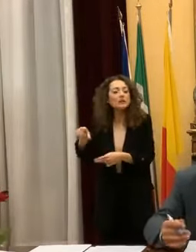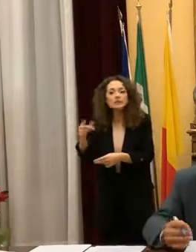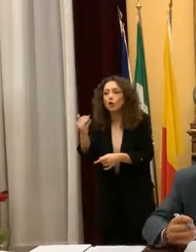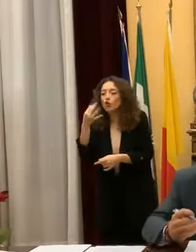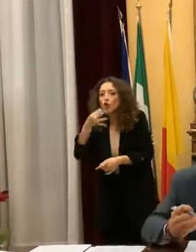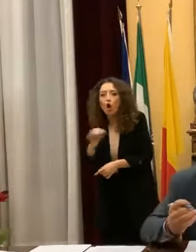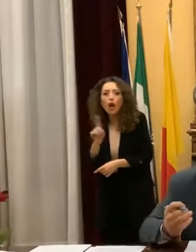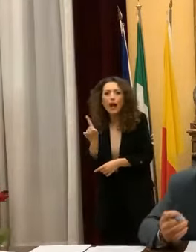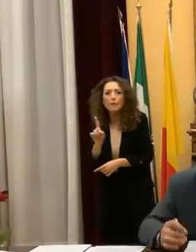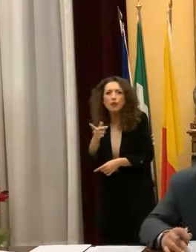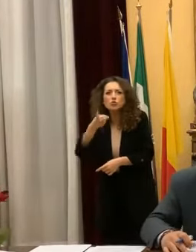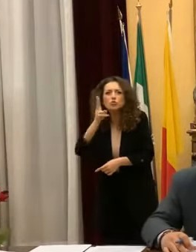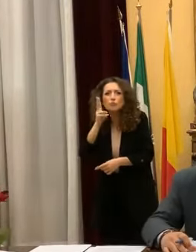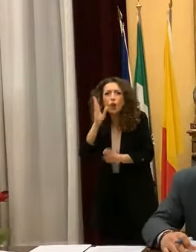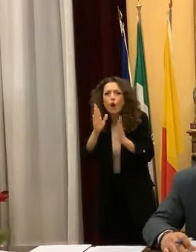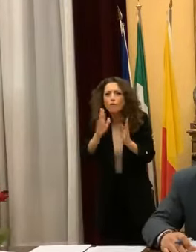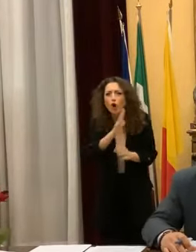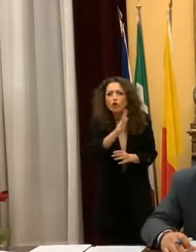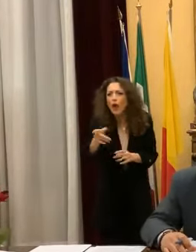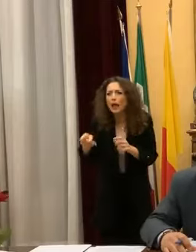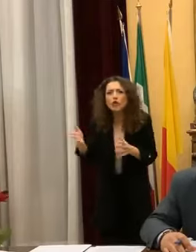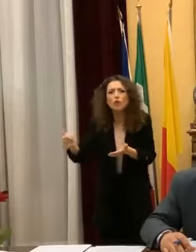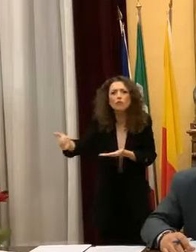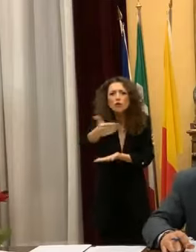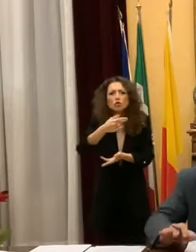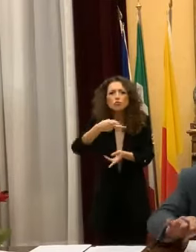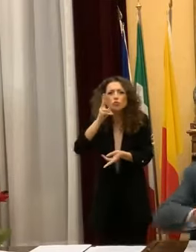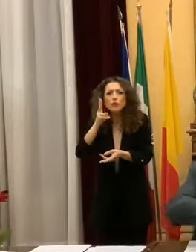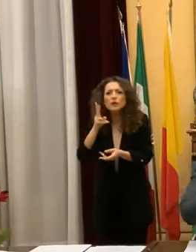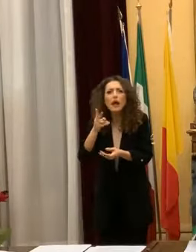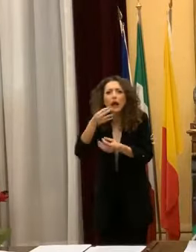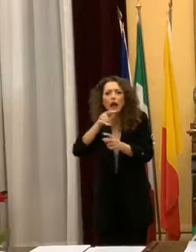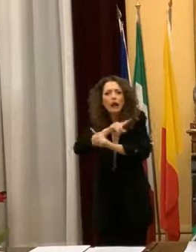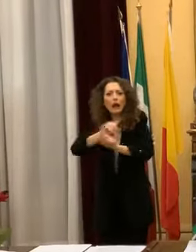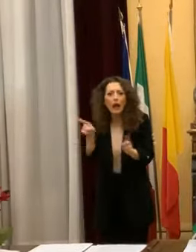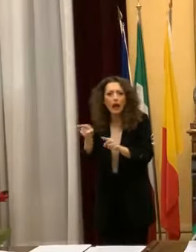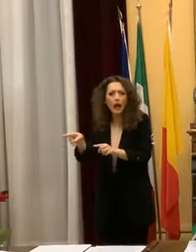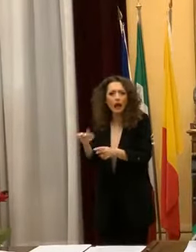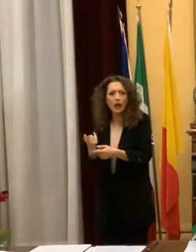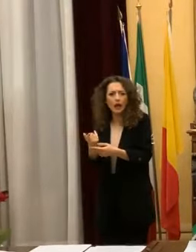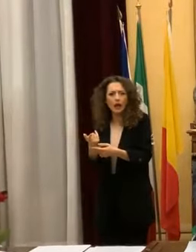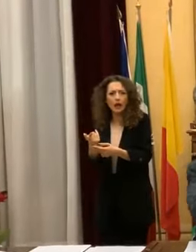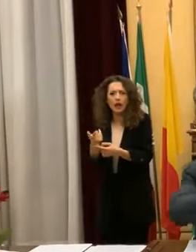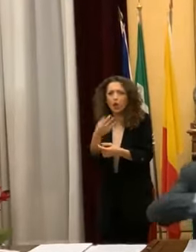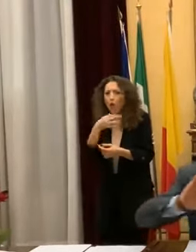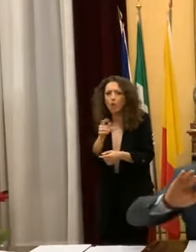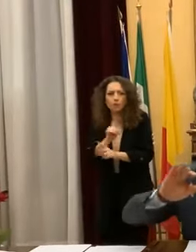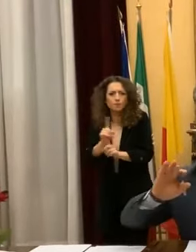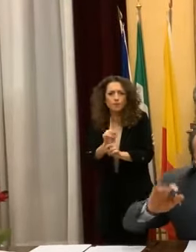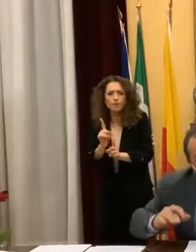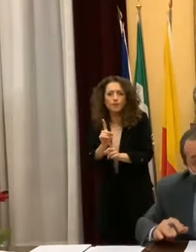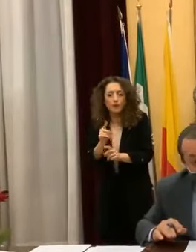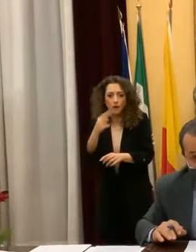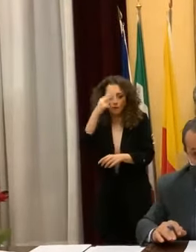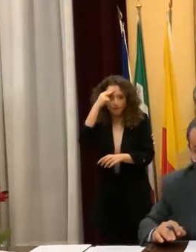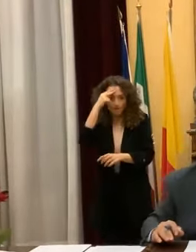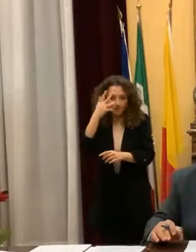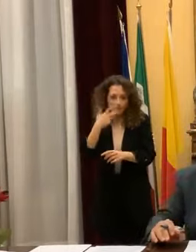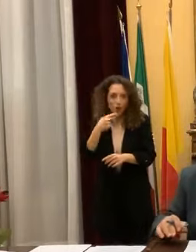più banale per i soggetti anche in isolamento. Di tutto questo voglio ricordarvi la